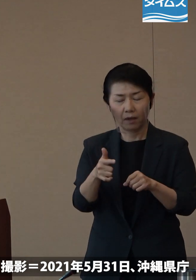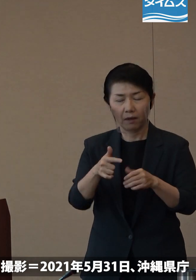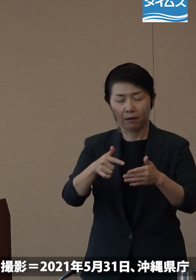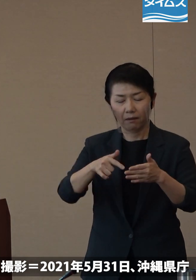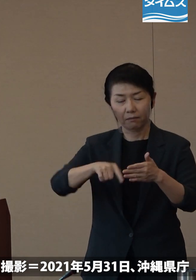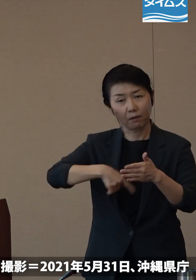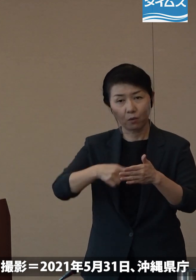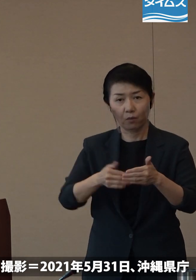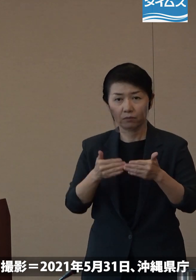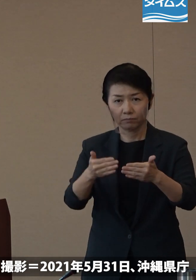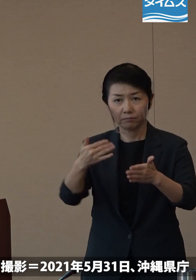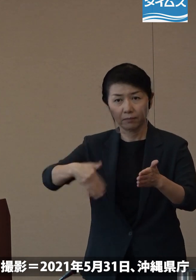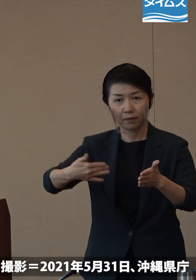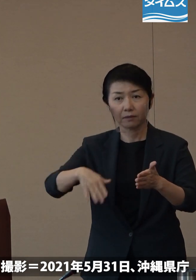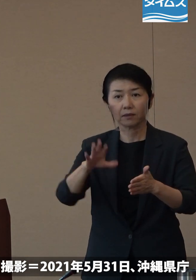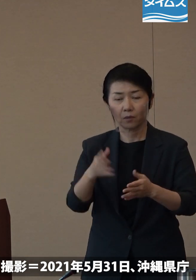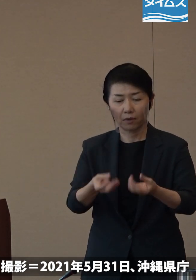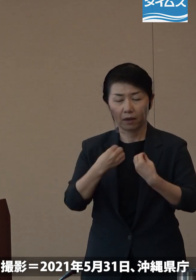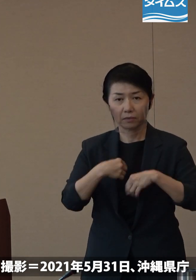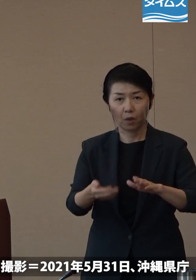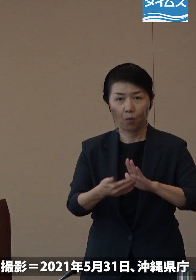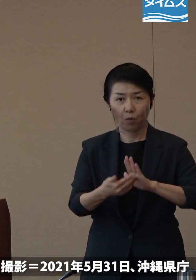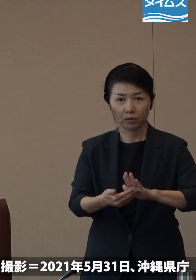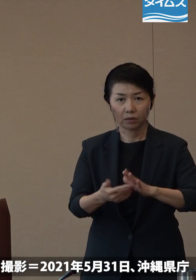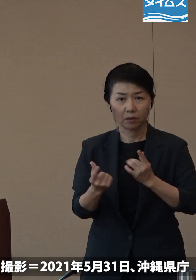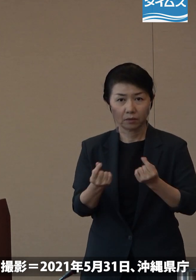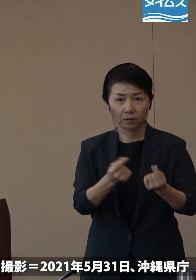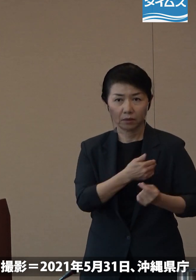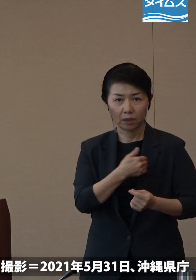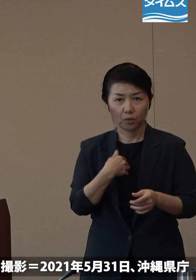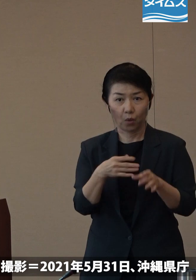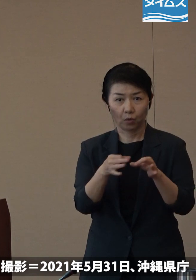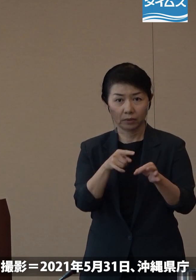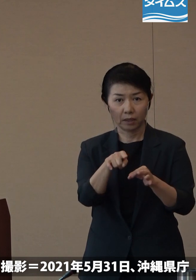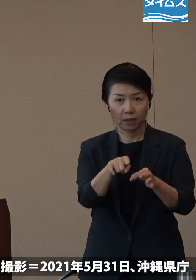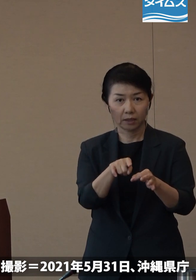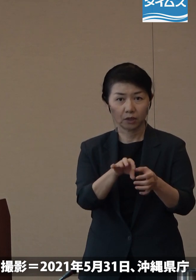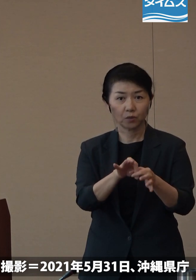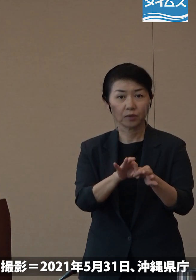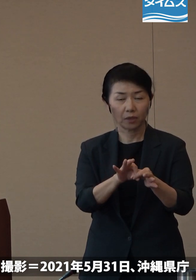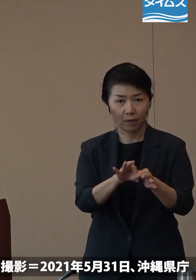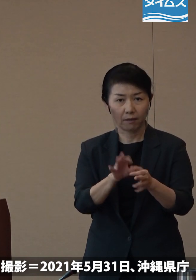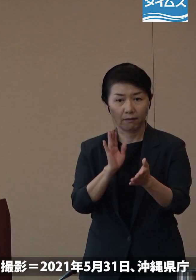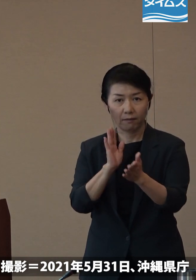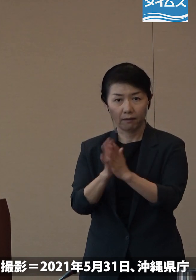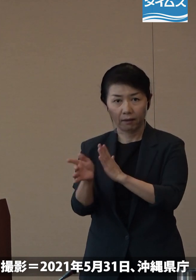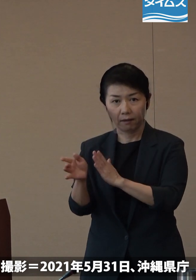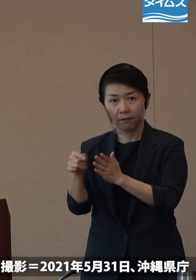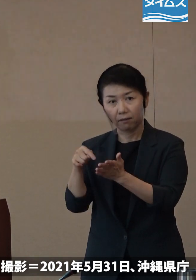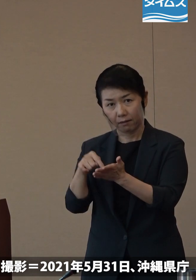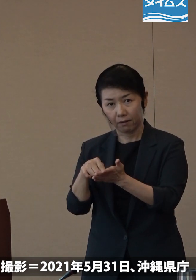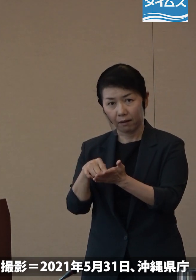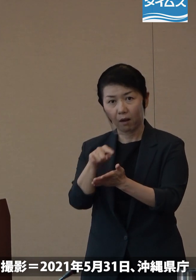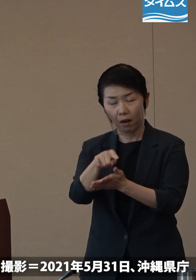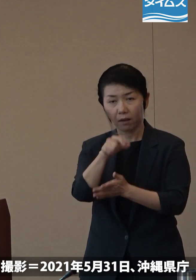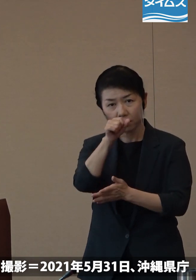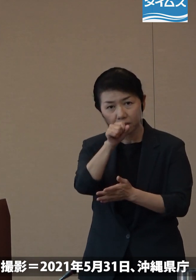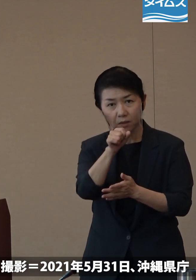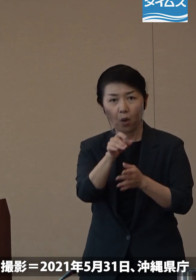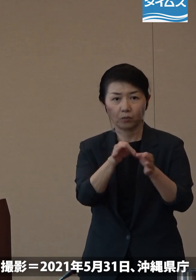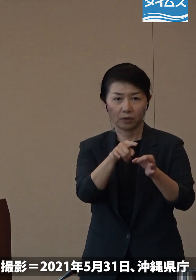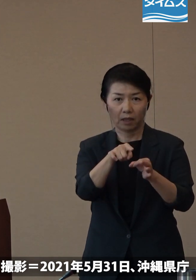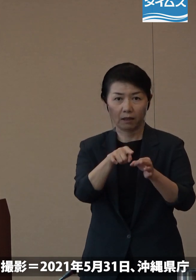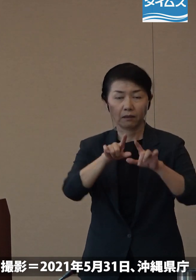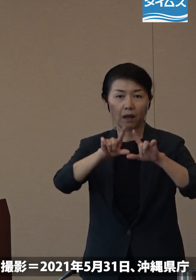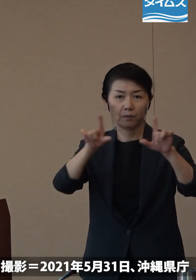し感染防止対策がしっかり取られているということは県から、強くアピールしていきたいと。で